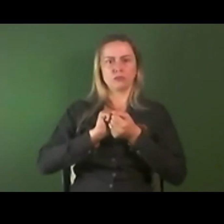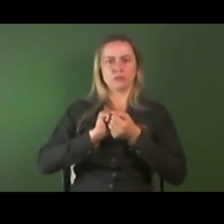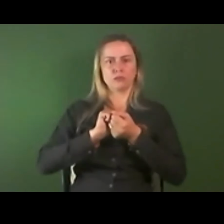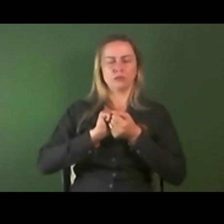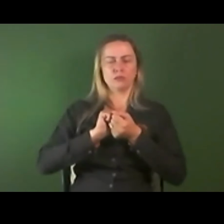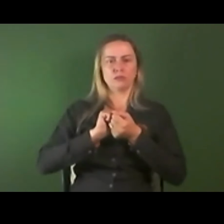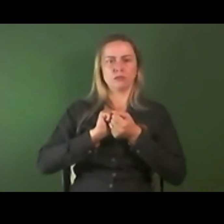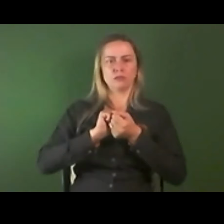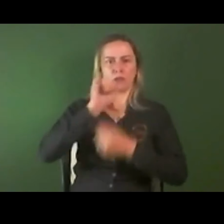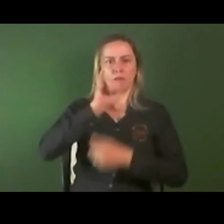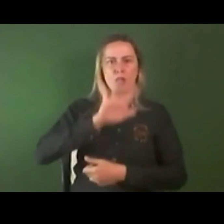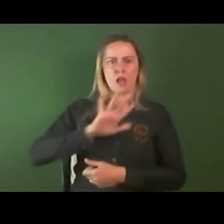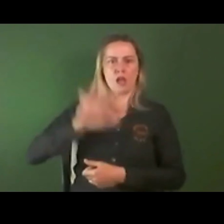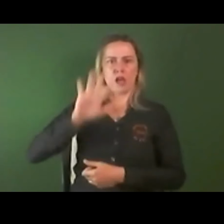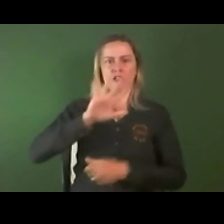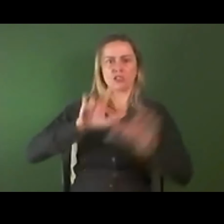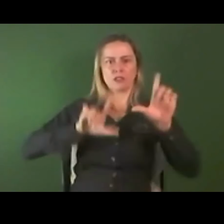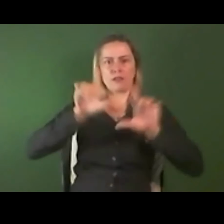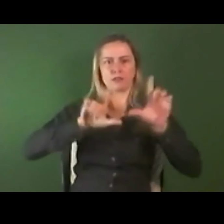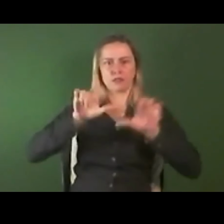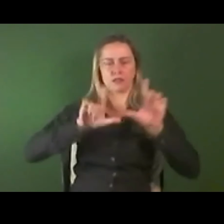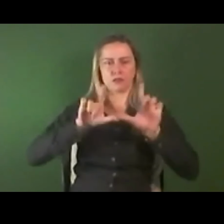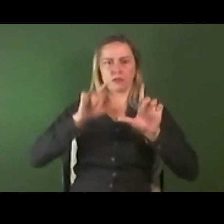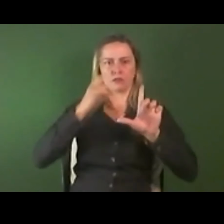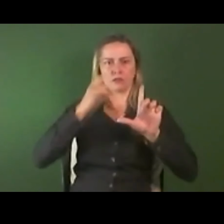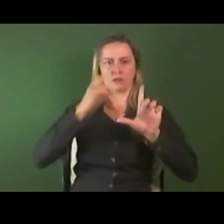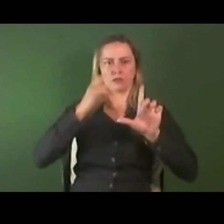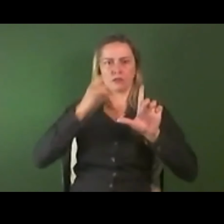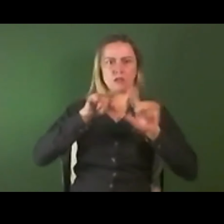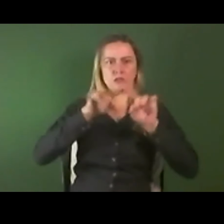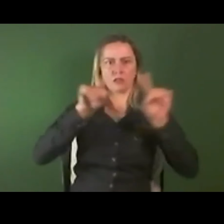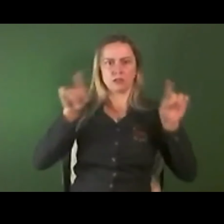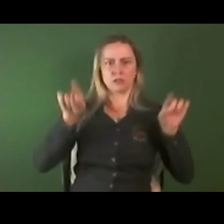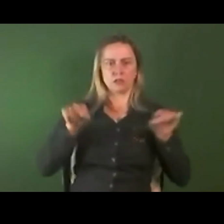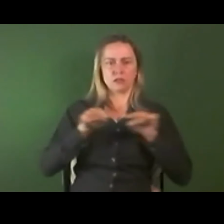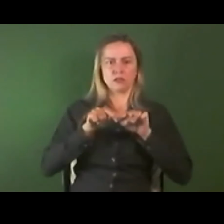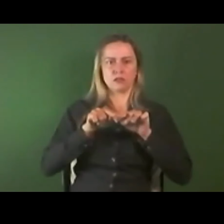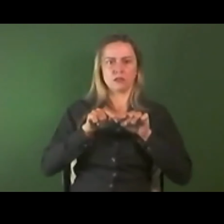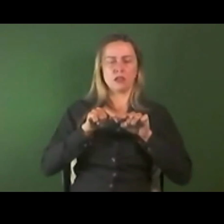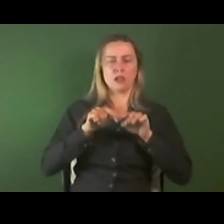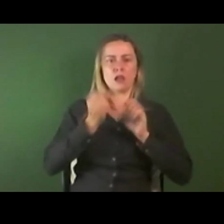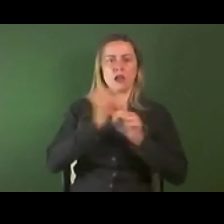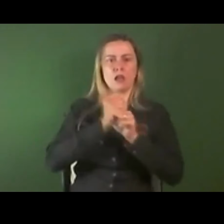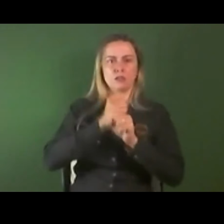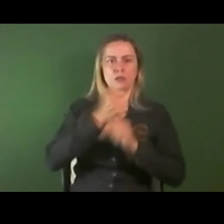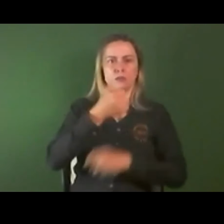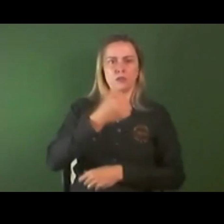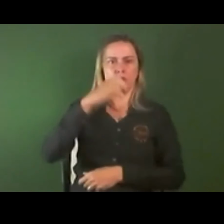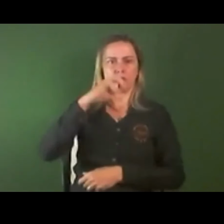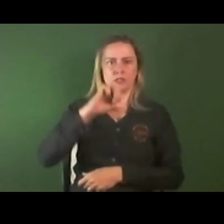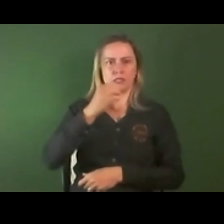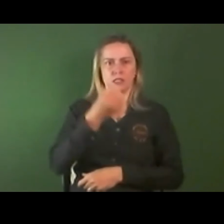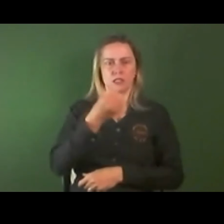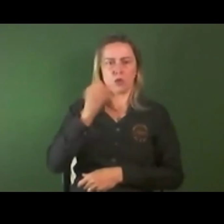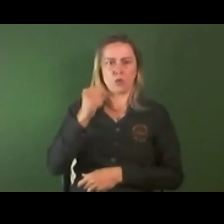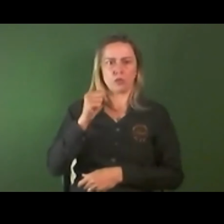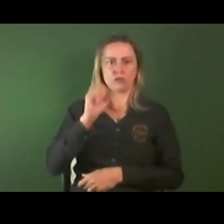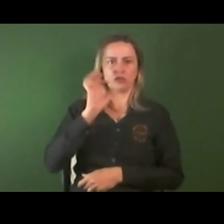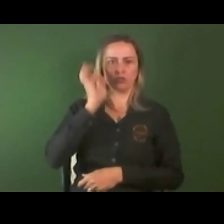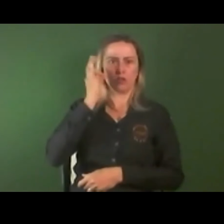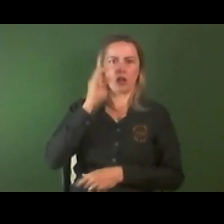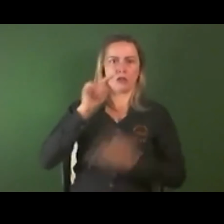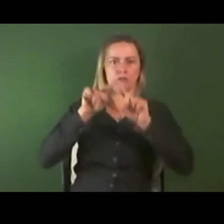uma imagem de televisão. Vejam que o projeto gráfico dele, para a década de 60, esse livro é publicado em 1968, também já é bastante ousado,